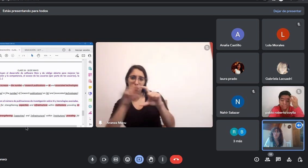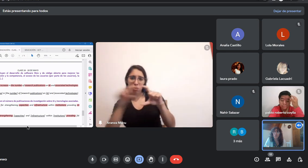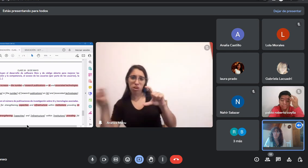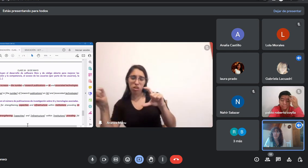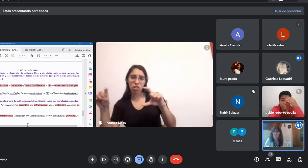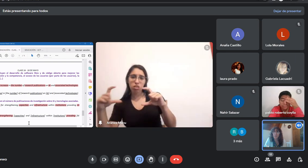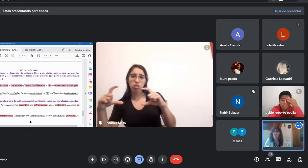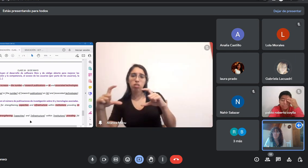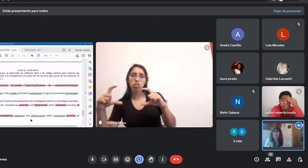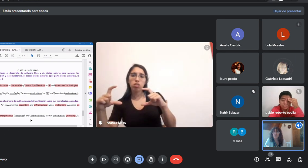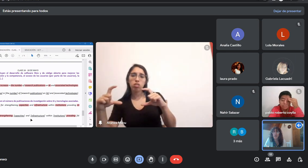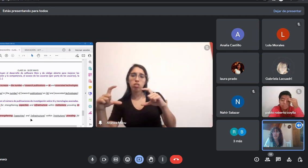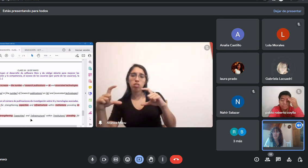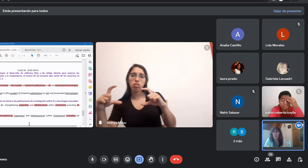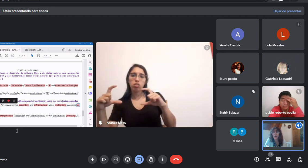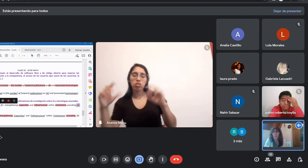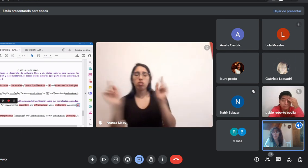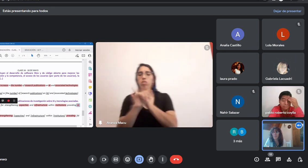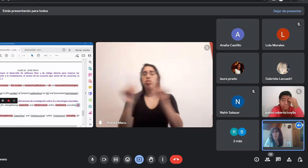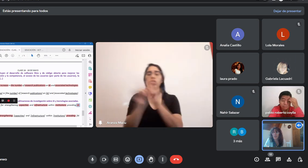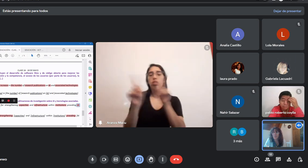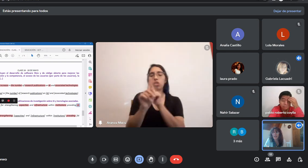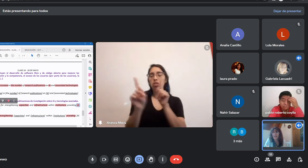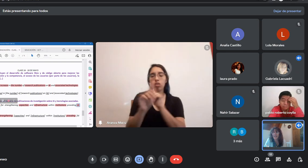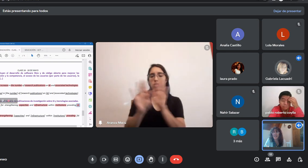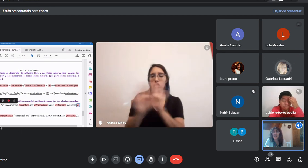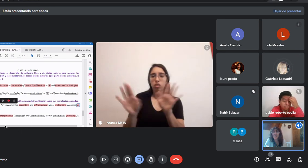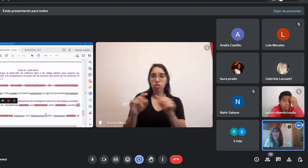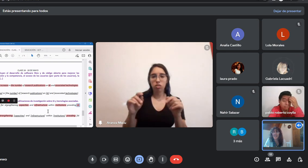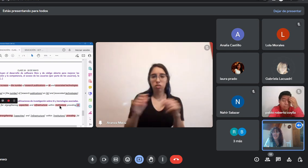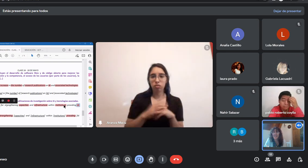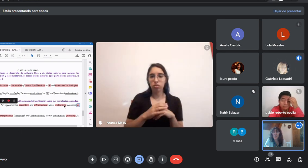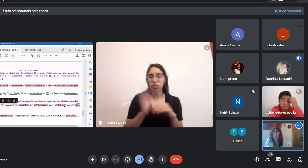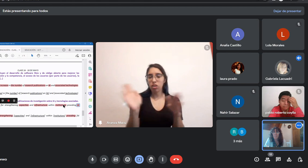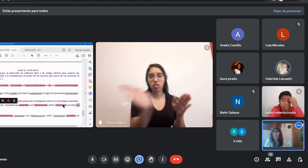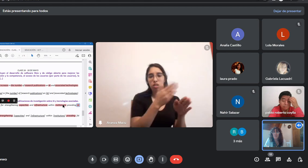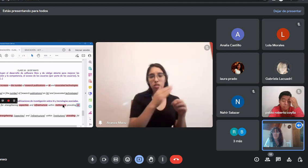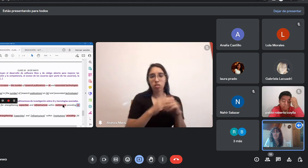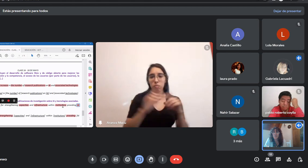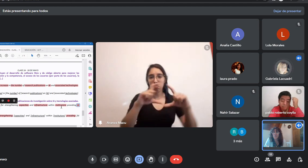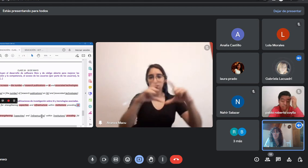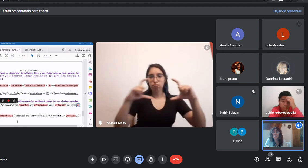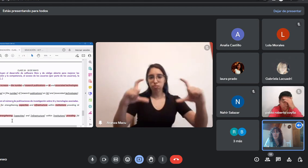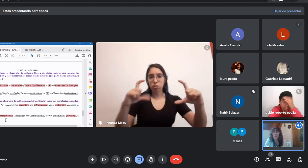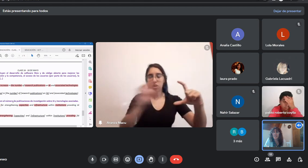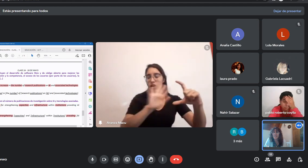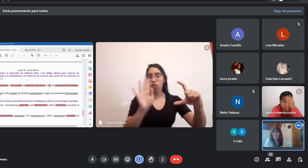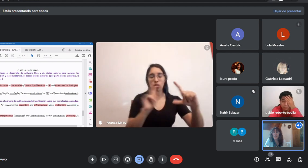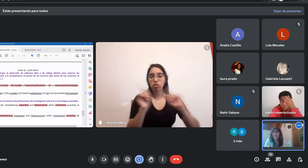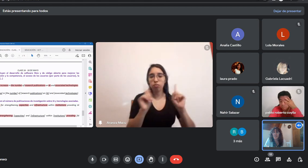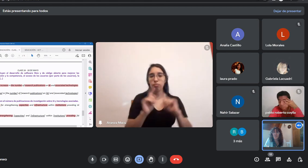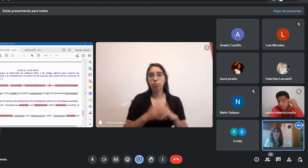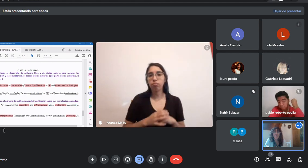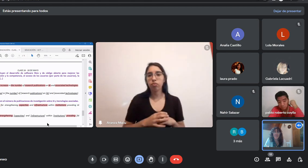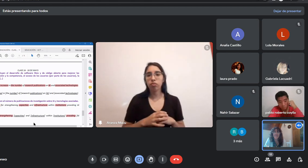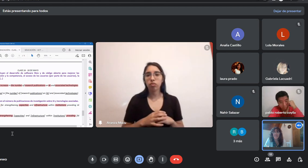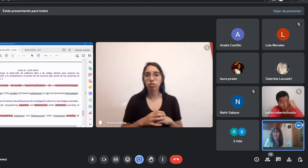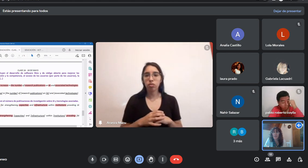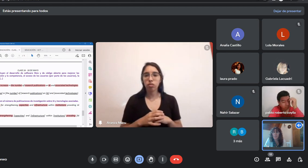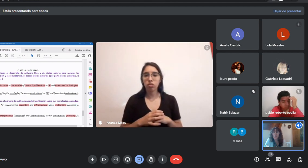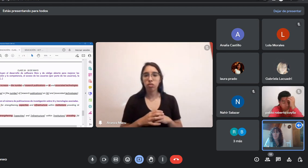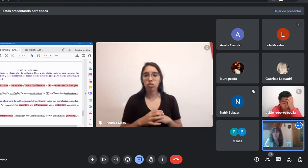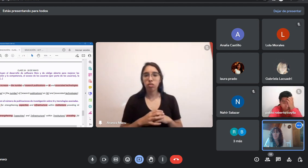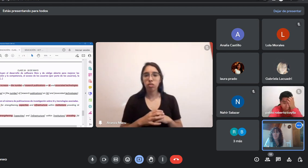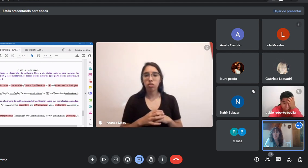No, yo lo Y... marqué porque se me vino de acá arriba, ¿eh? Lo quiero Ah, sacar. bien, claro, Pero si saco por todo, eso. ven, así. Esto es